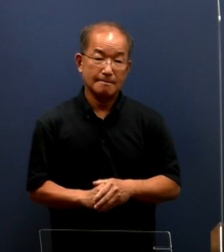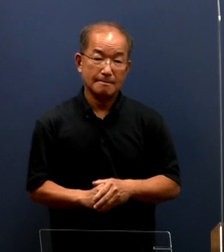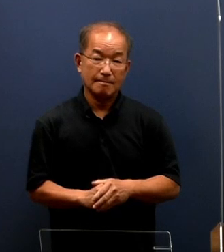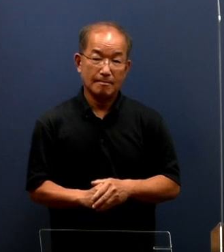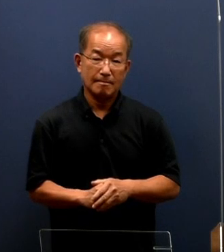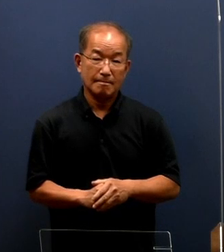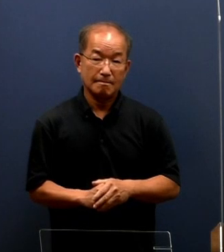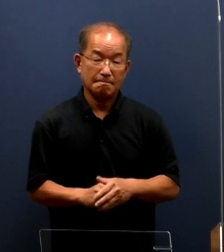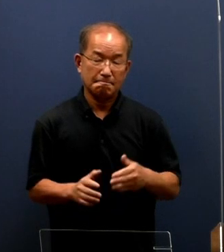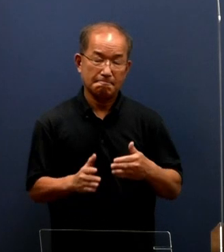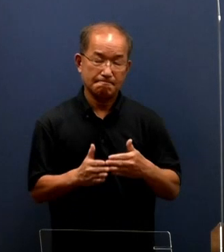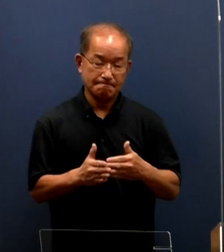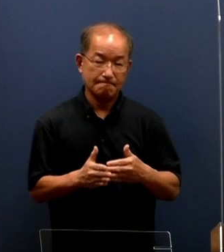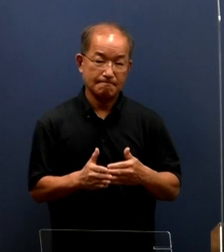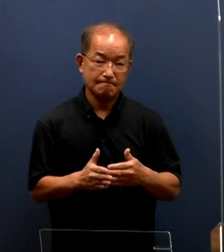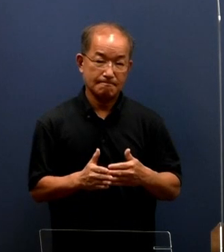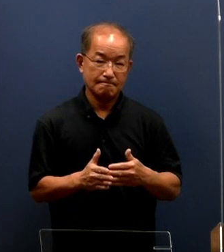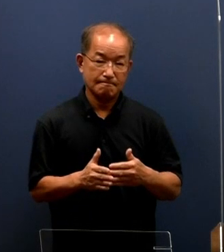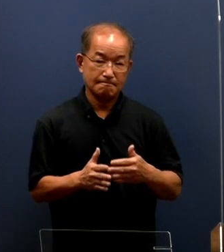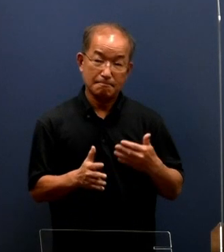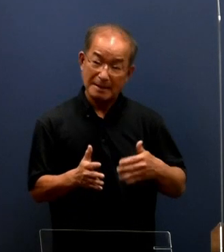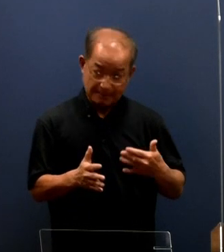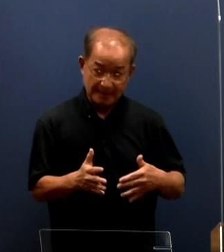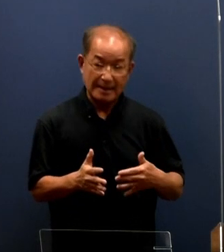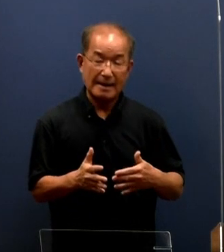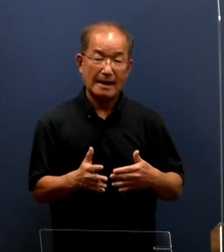まだまだ週が明けるごとに、